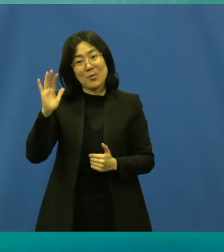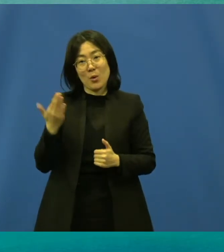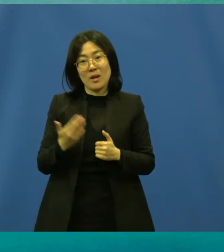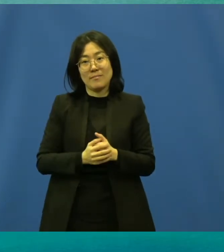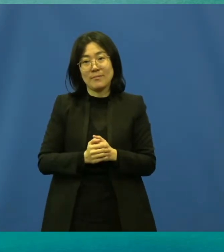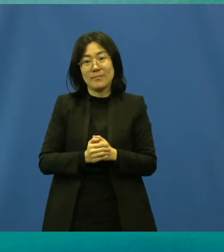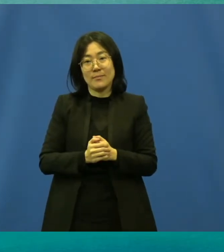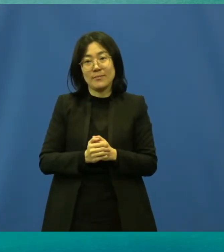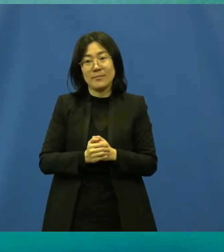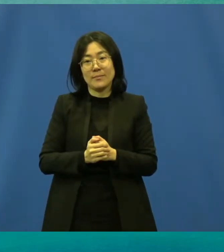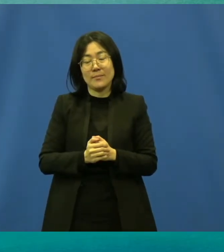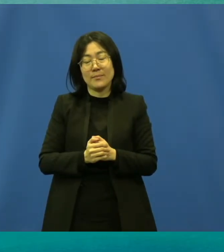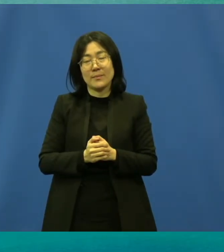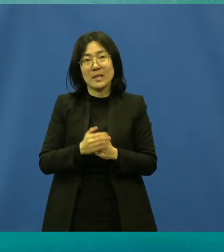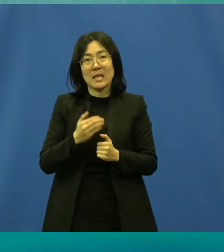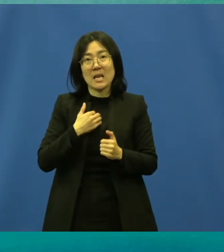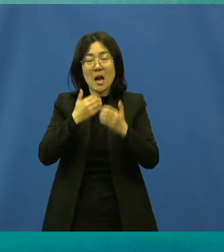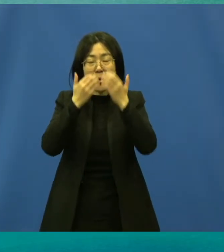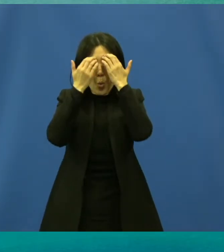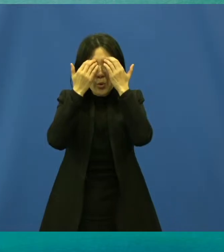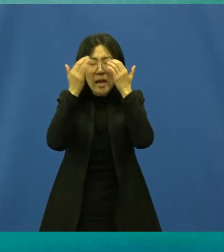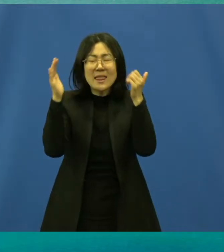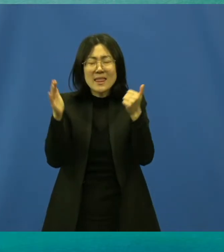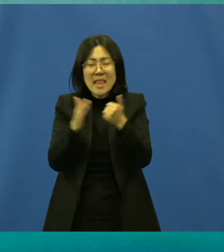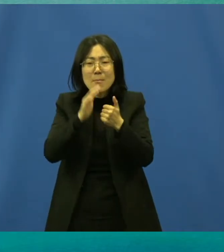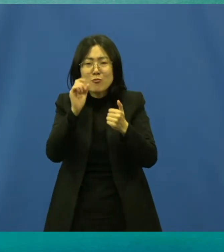고난 때문에 하나님을 찾습니다.